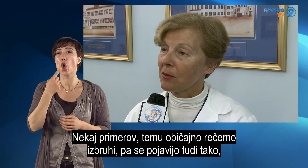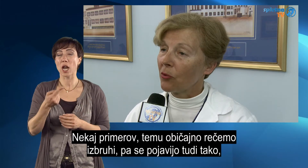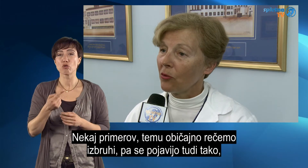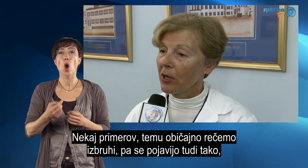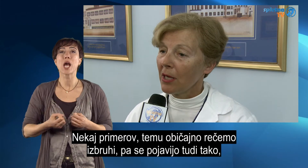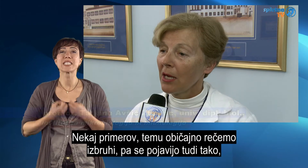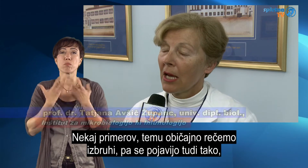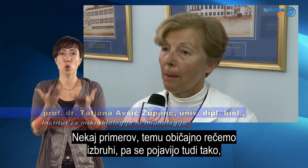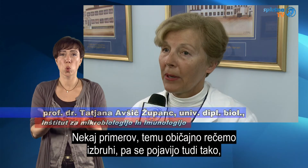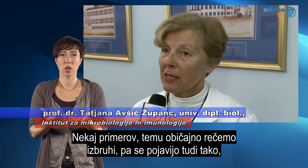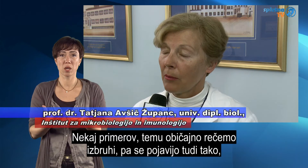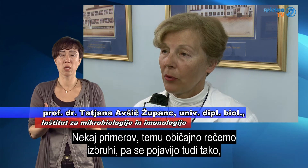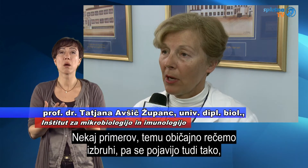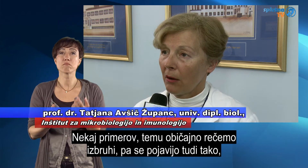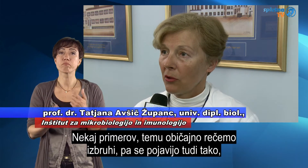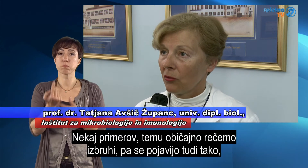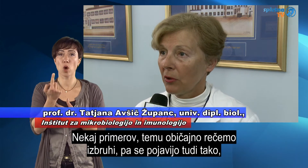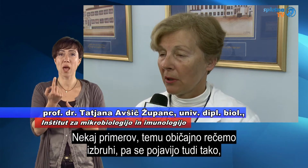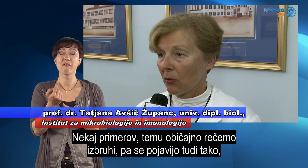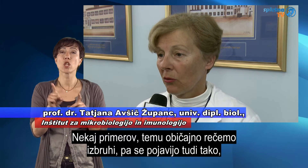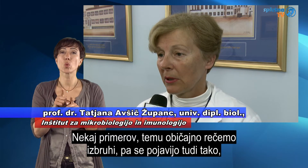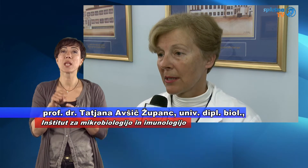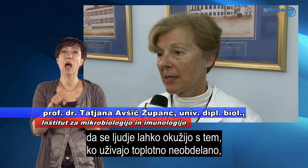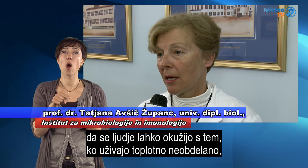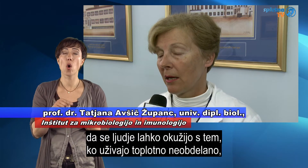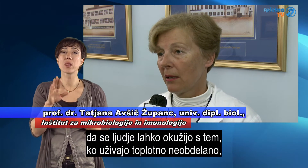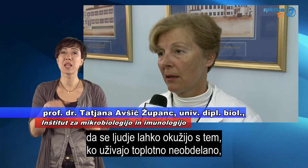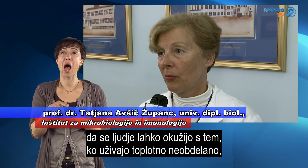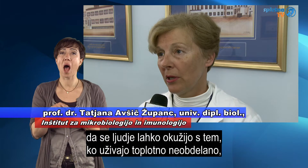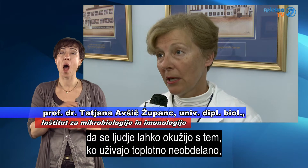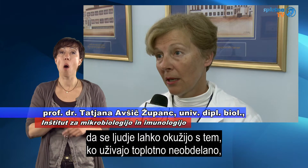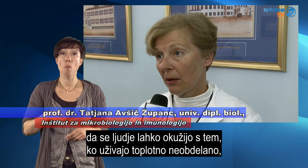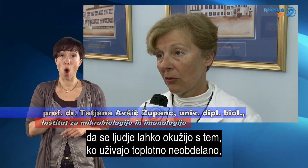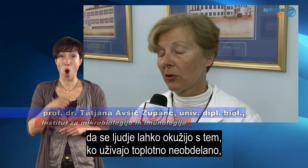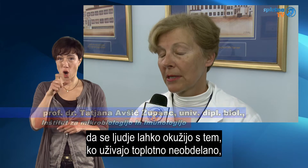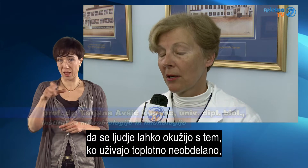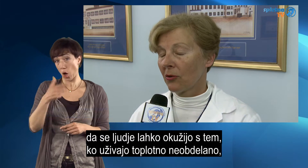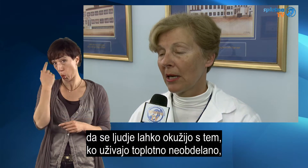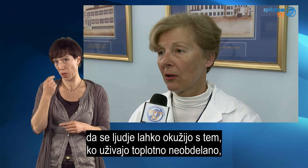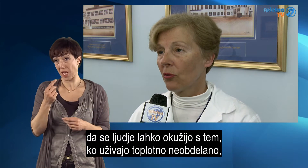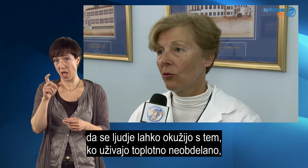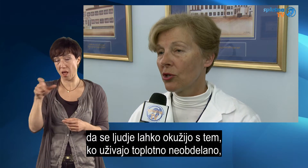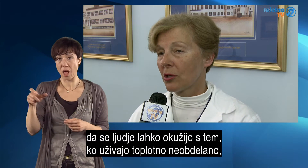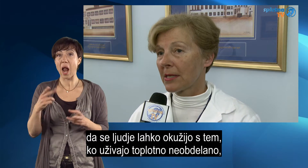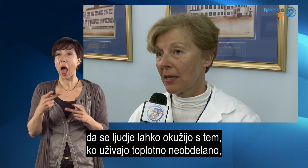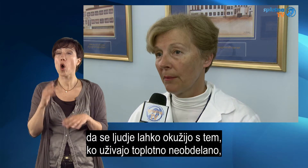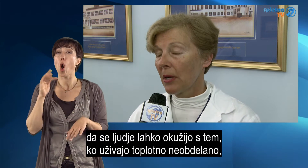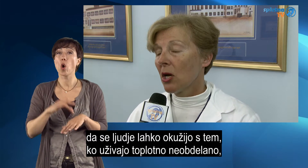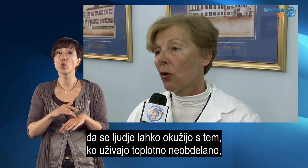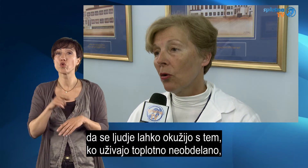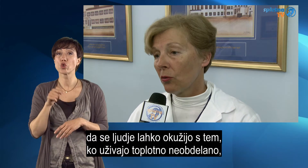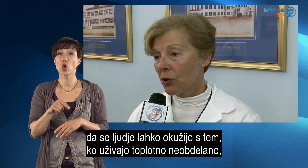rečemo izbruhi, pa se pojavijo tudi tako, da se da se ljudje lahko okužijo s